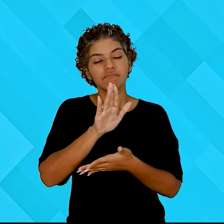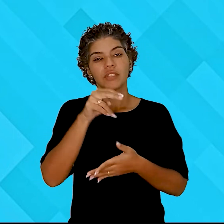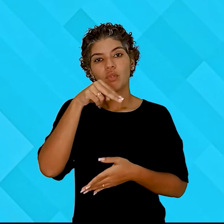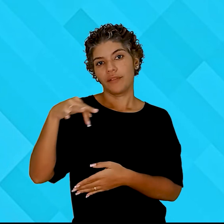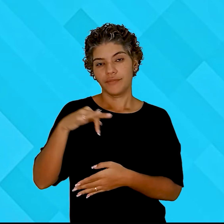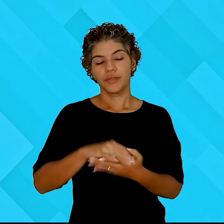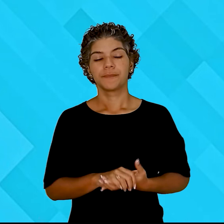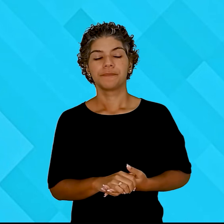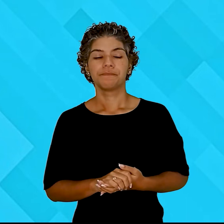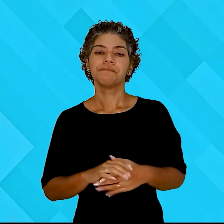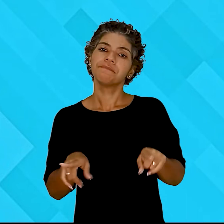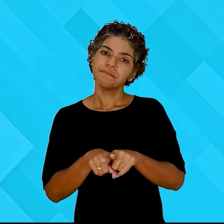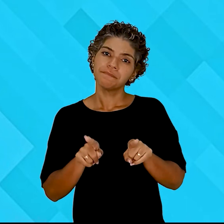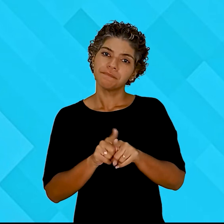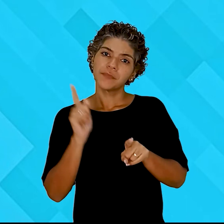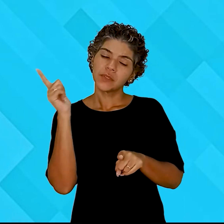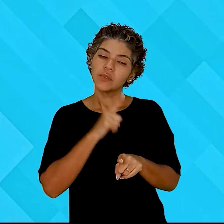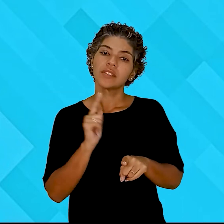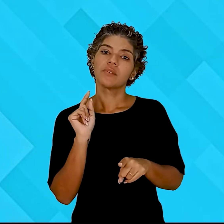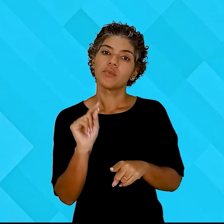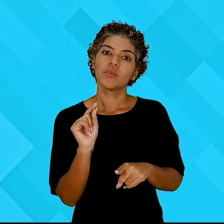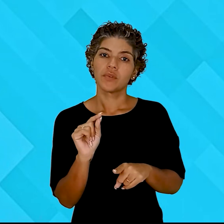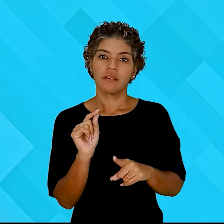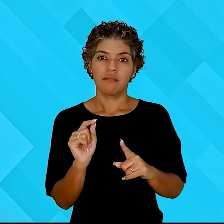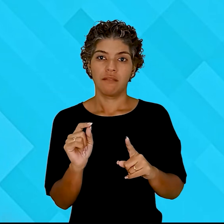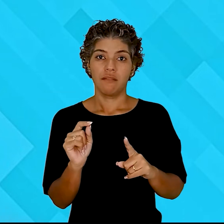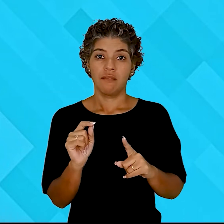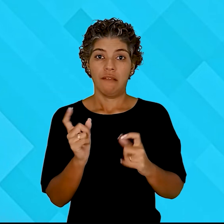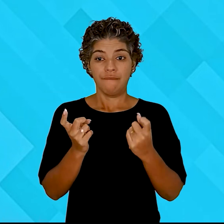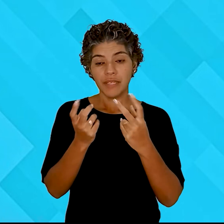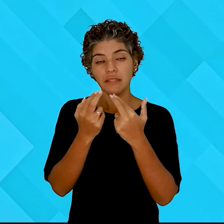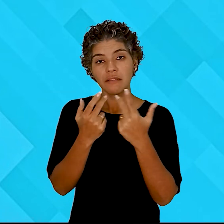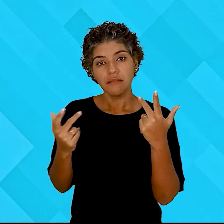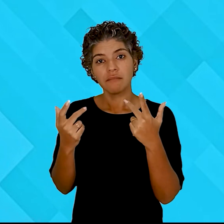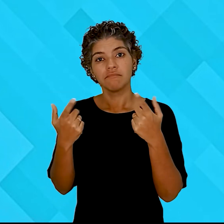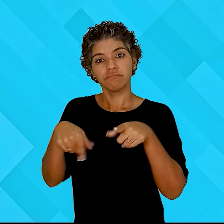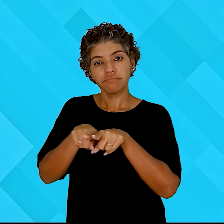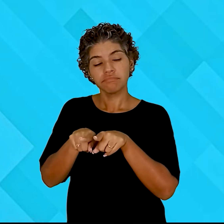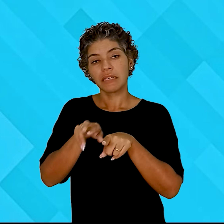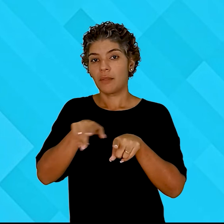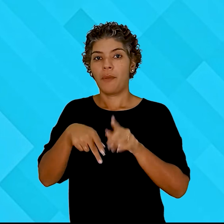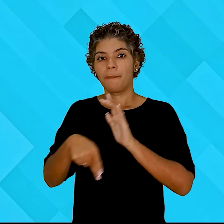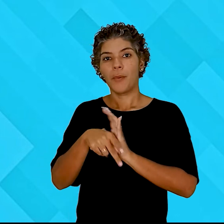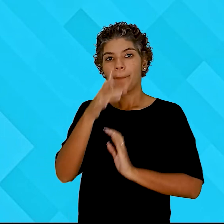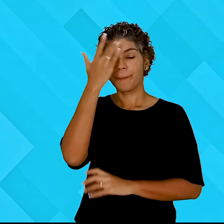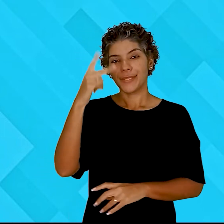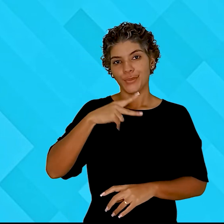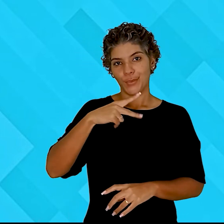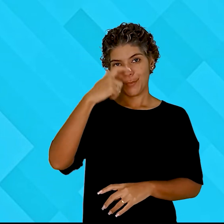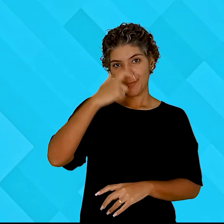Você também pode vender para o governo, que é uma impossibilidade para a pessoa física e se torna viável com o microempreendedor individual. No entanto, quando a gente